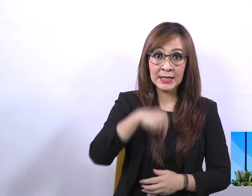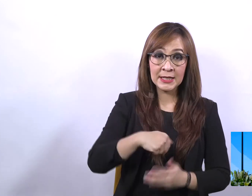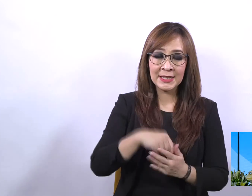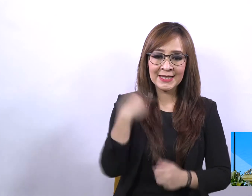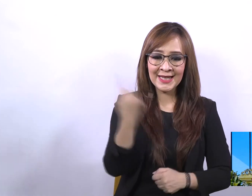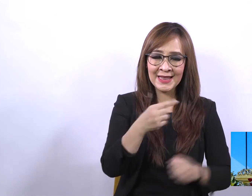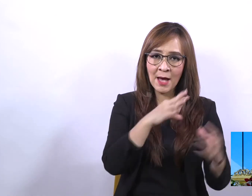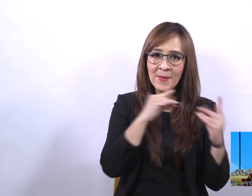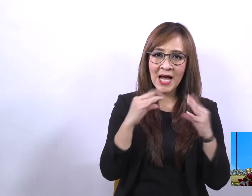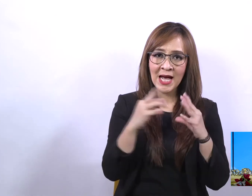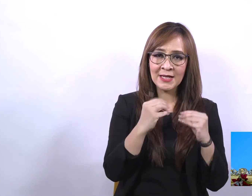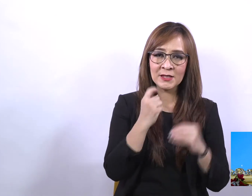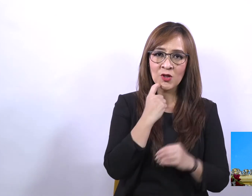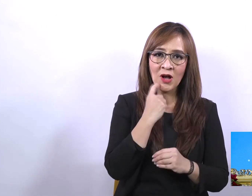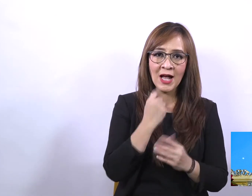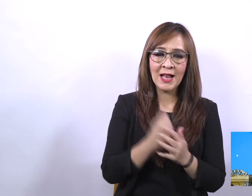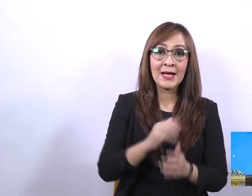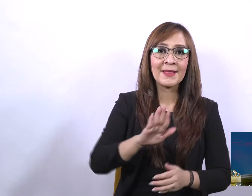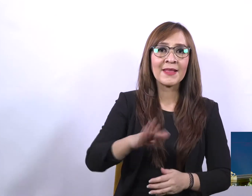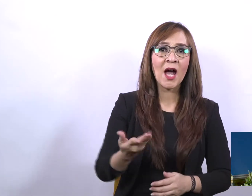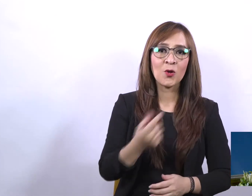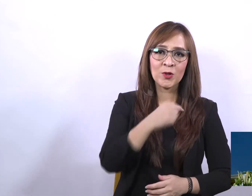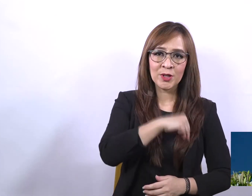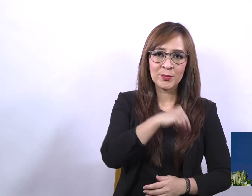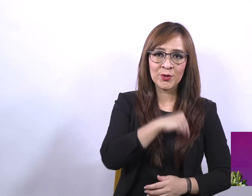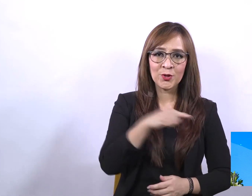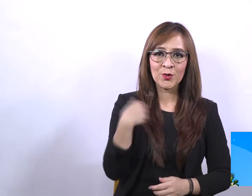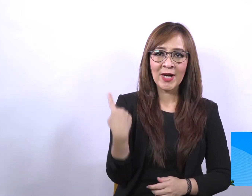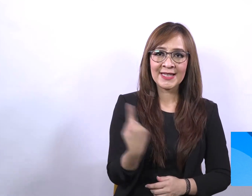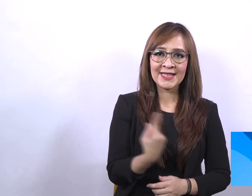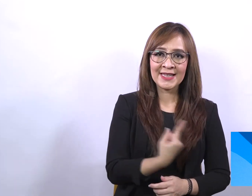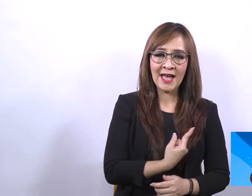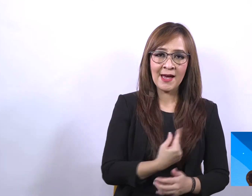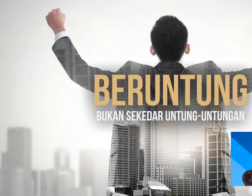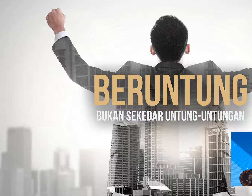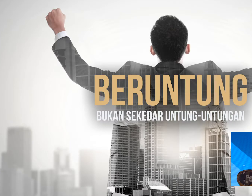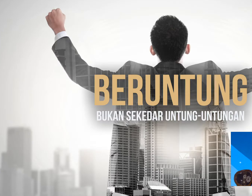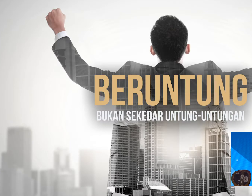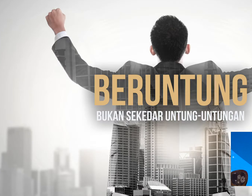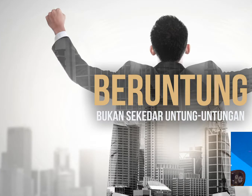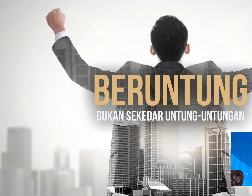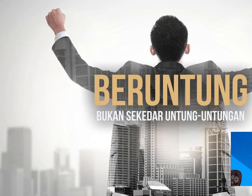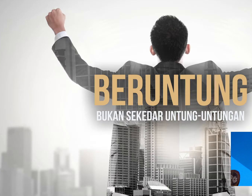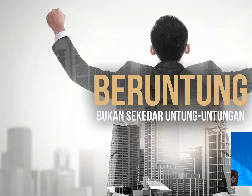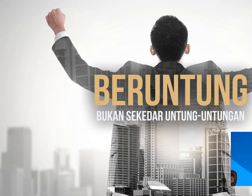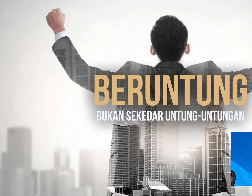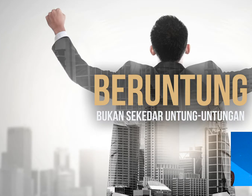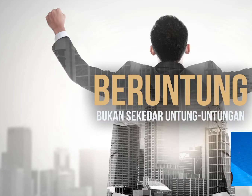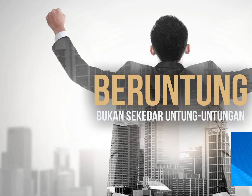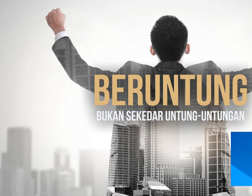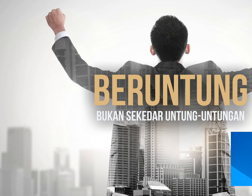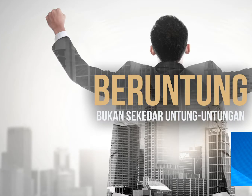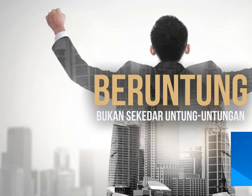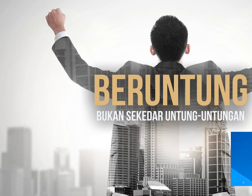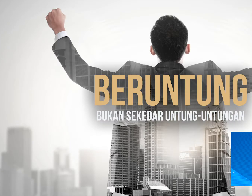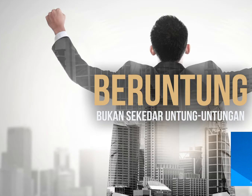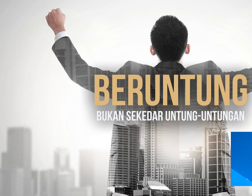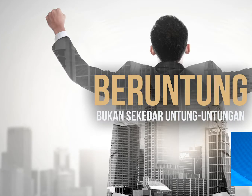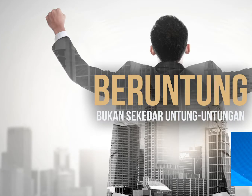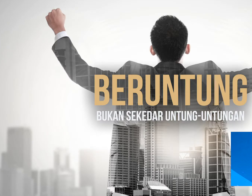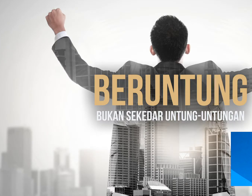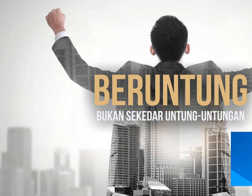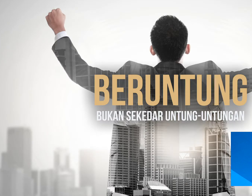kita masih bahas tentang tahun keberuntungan kita nah saya kasih judul begini